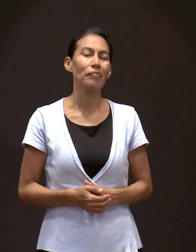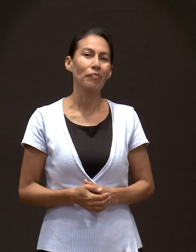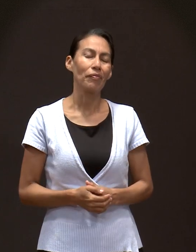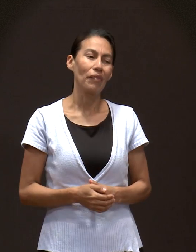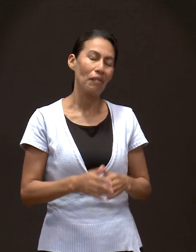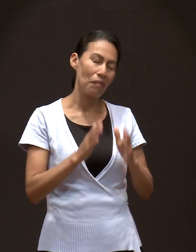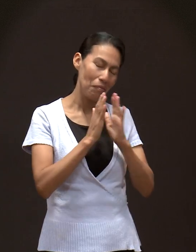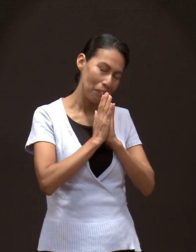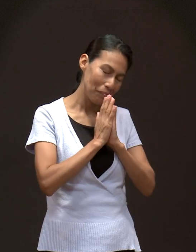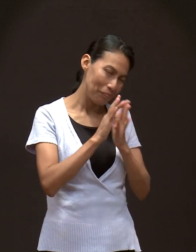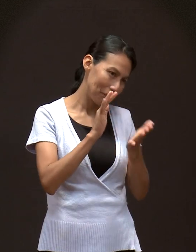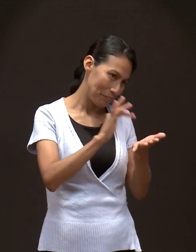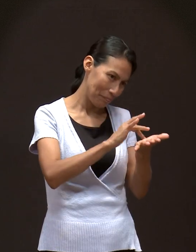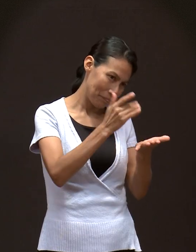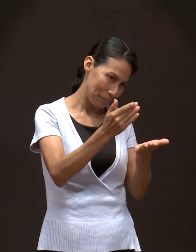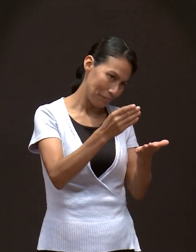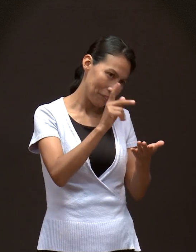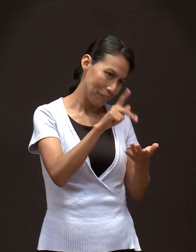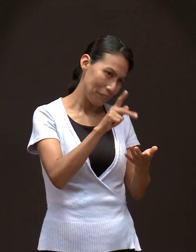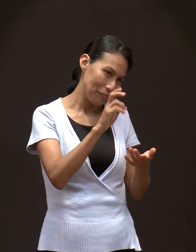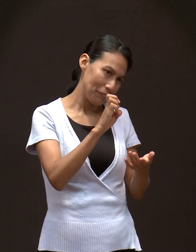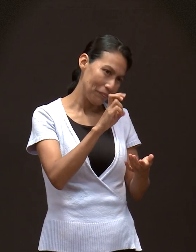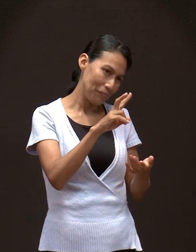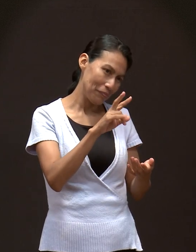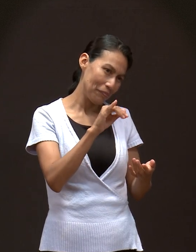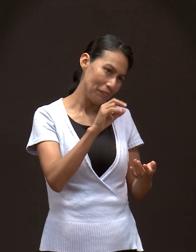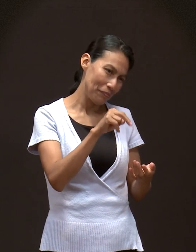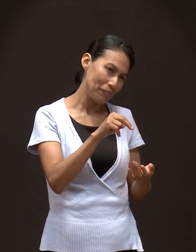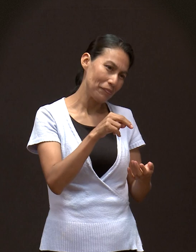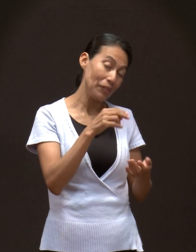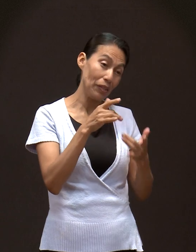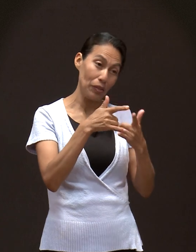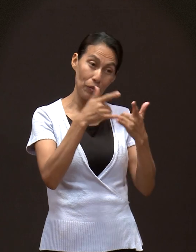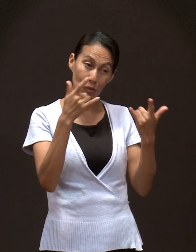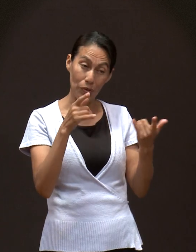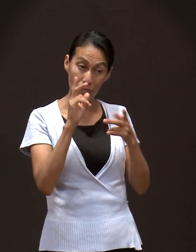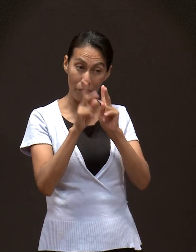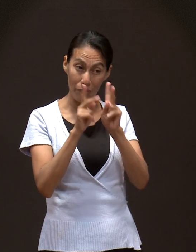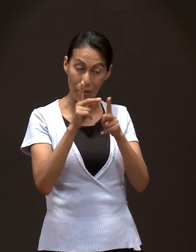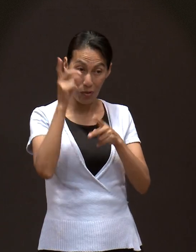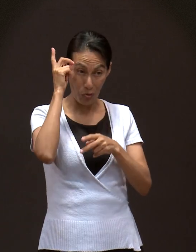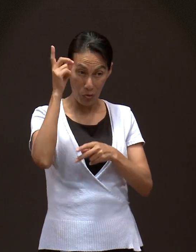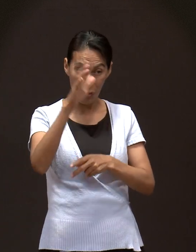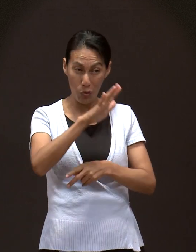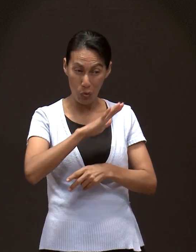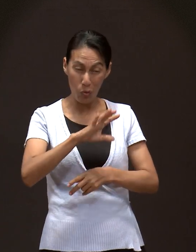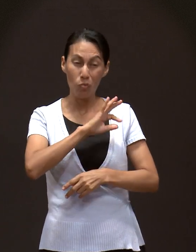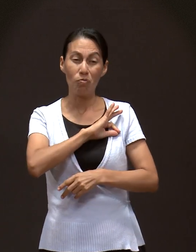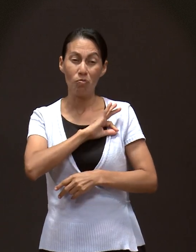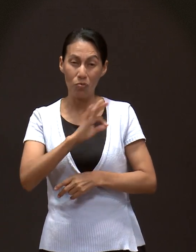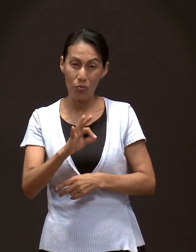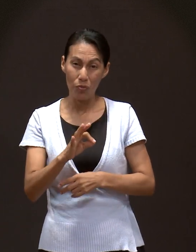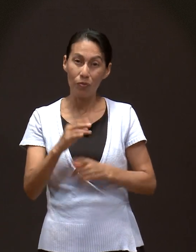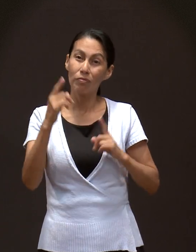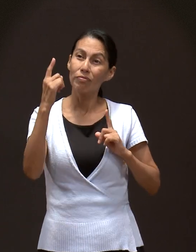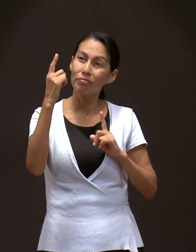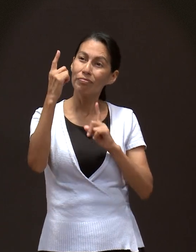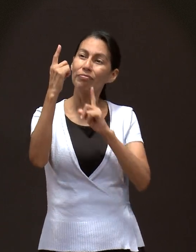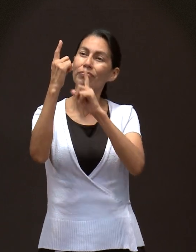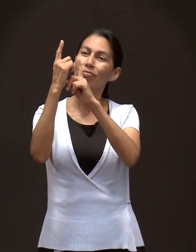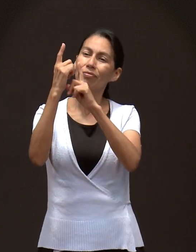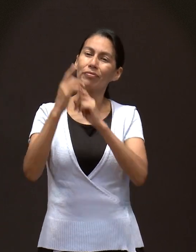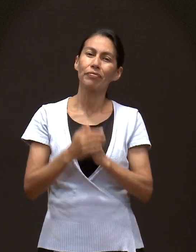por ello. Gracias, Kevin, por contar esta historia que nos anima a ir al Dios de lo imposible.